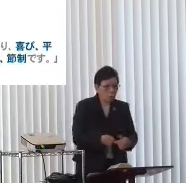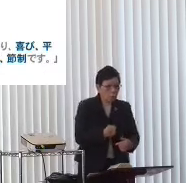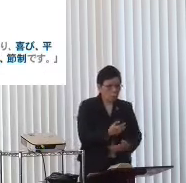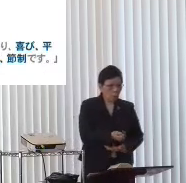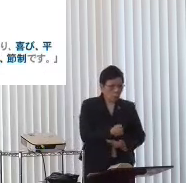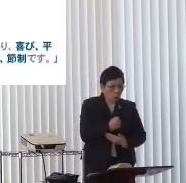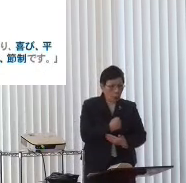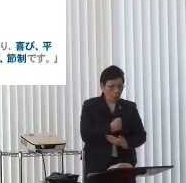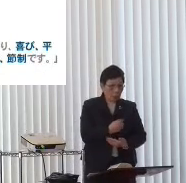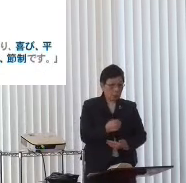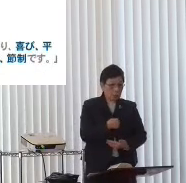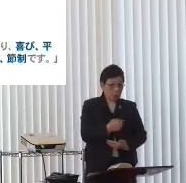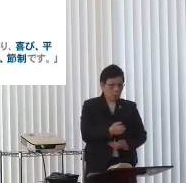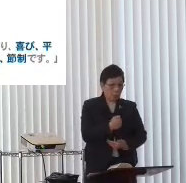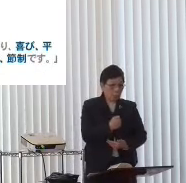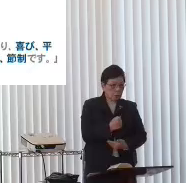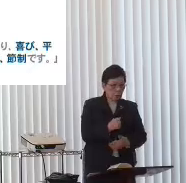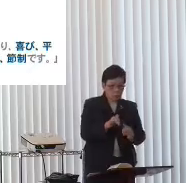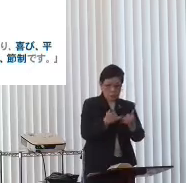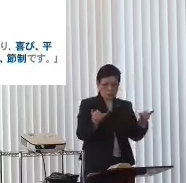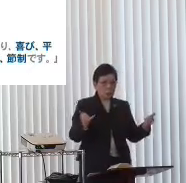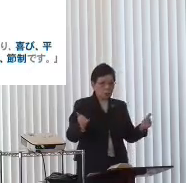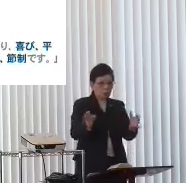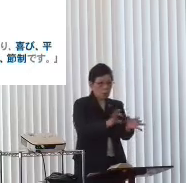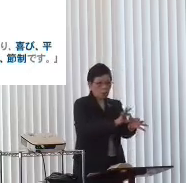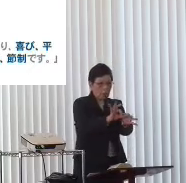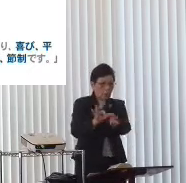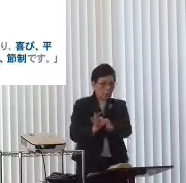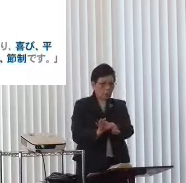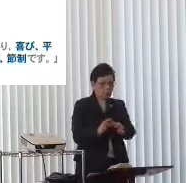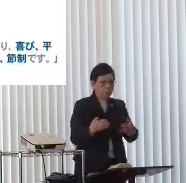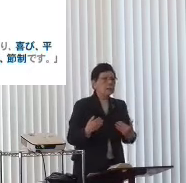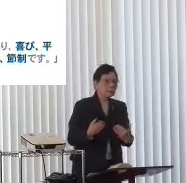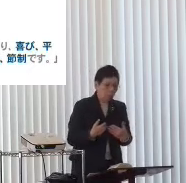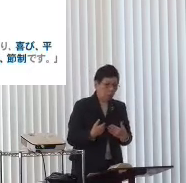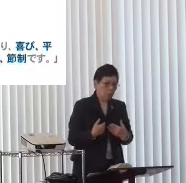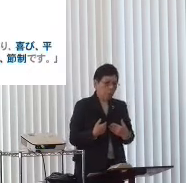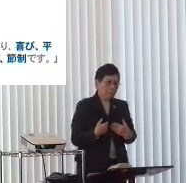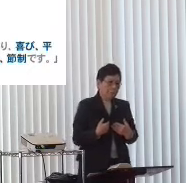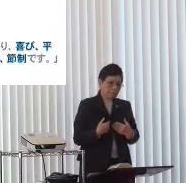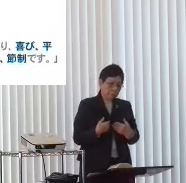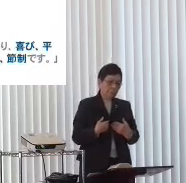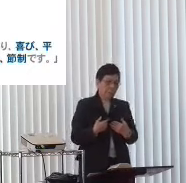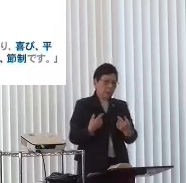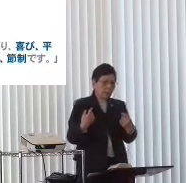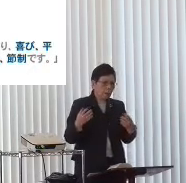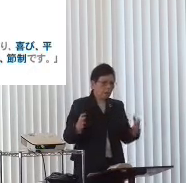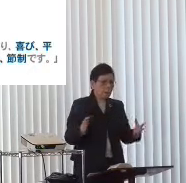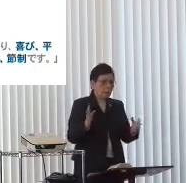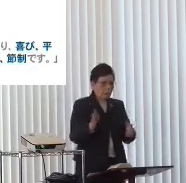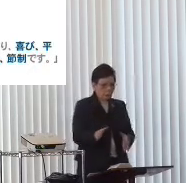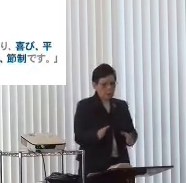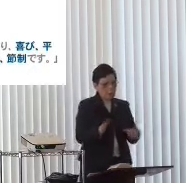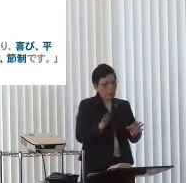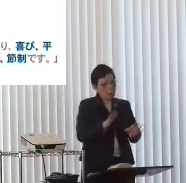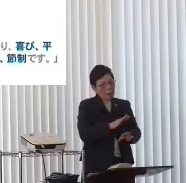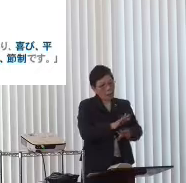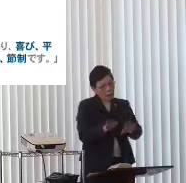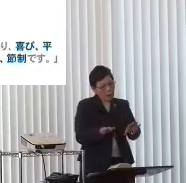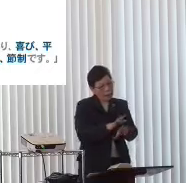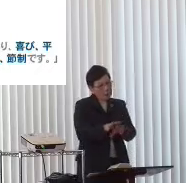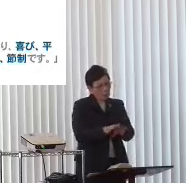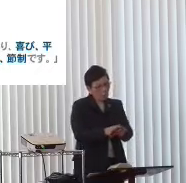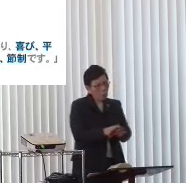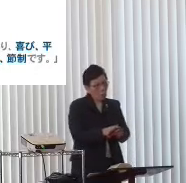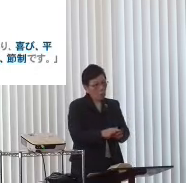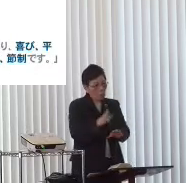って人々と関わっていきたいと思うんですね。もちろん愛の技を実践する、